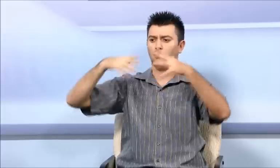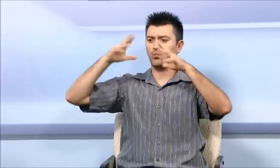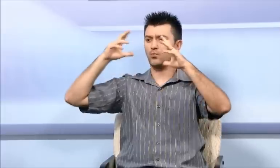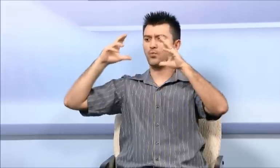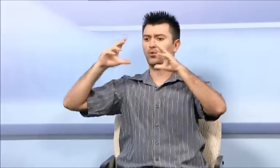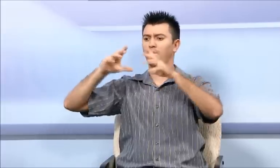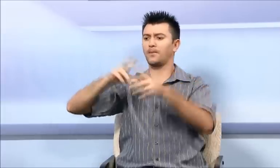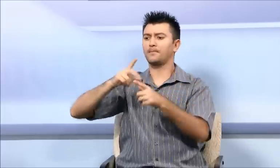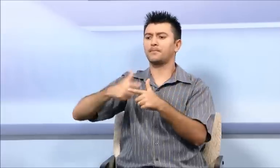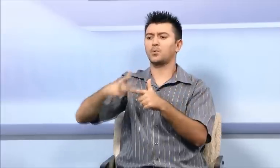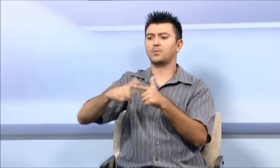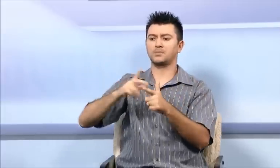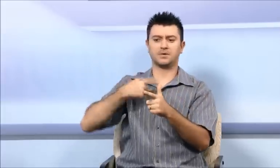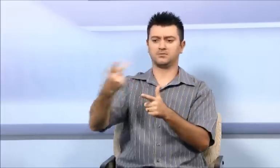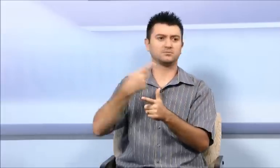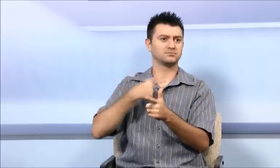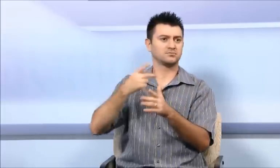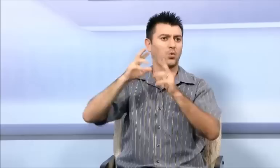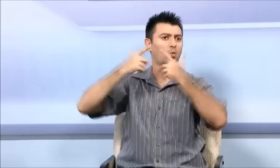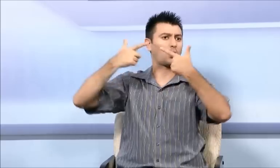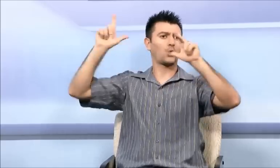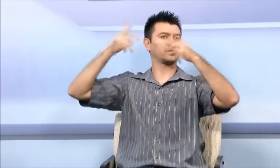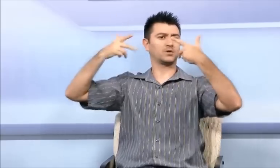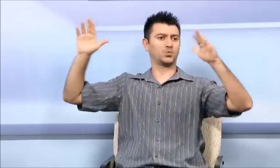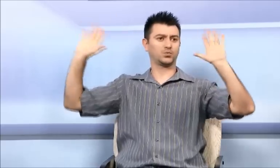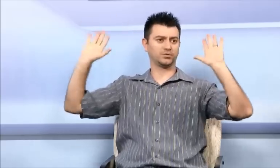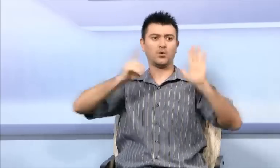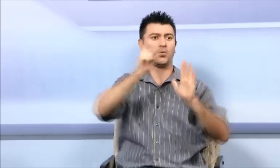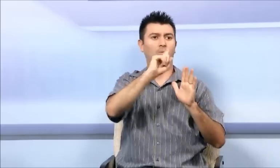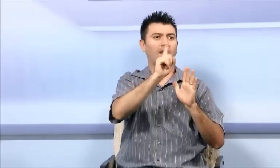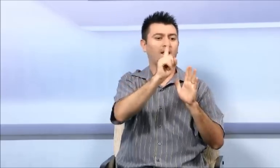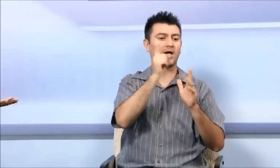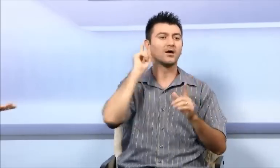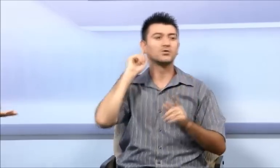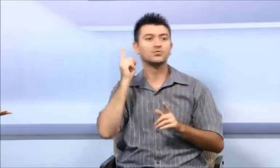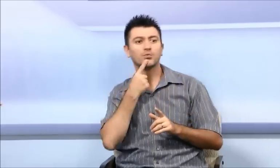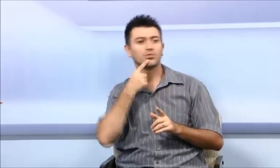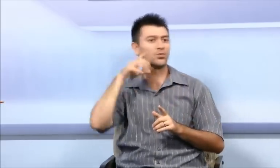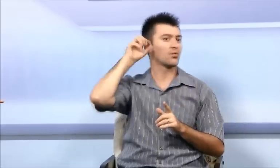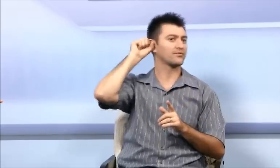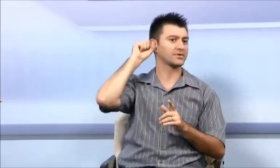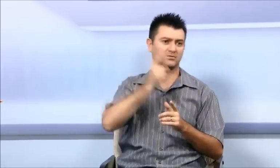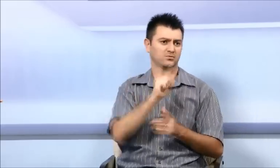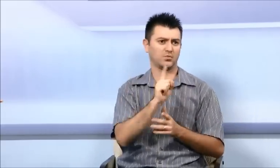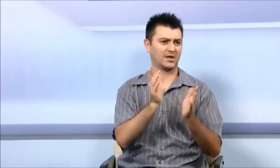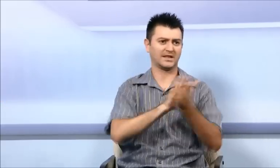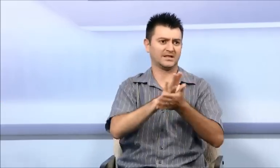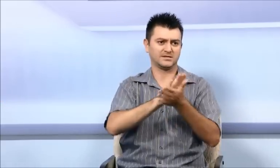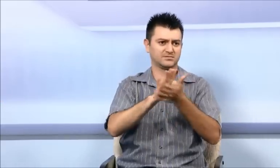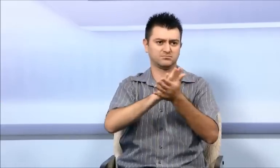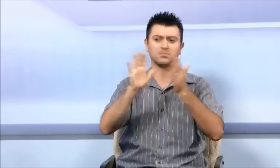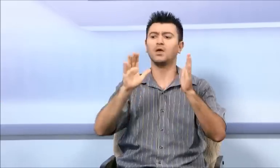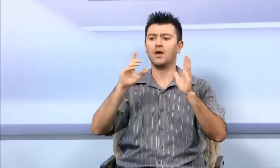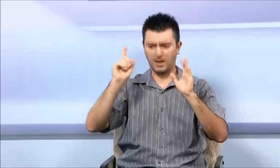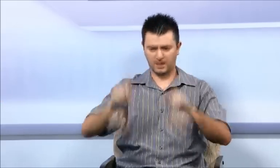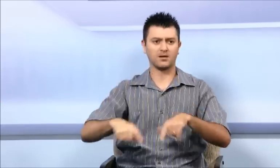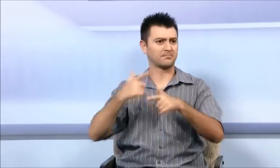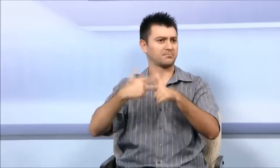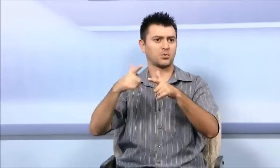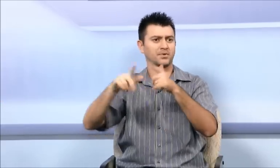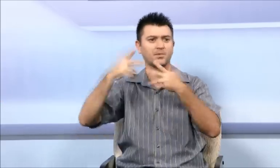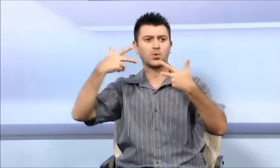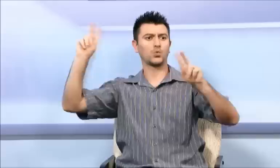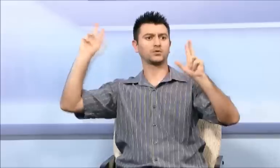E a gente teve problemas diversos. De casal, né? De casal, Mas